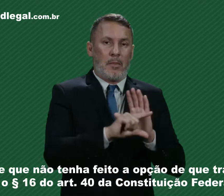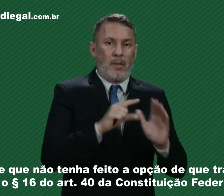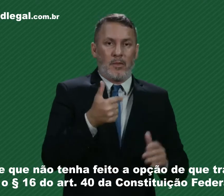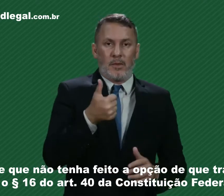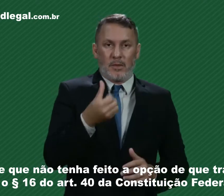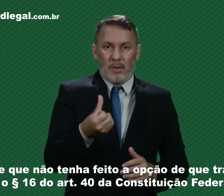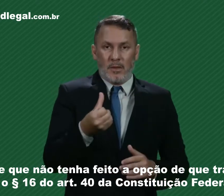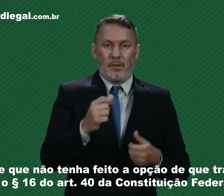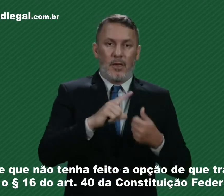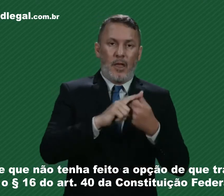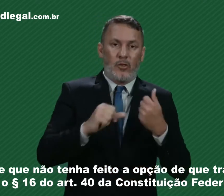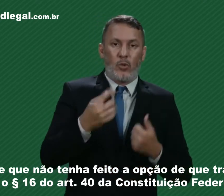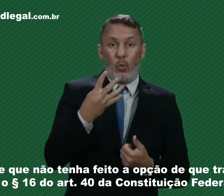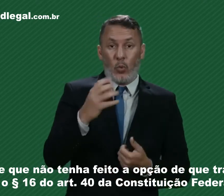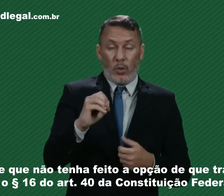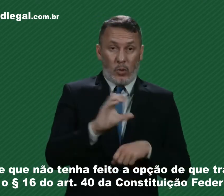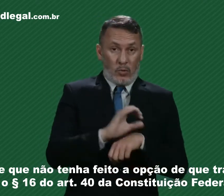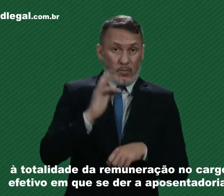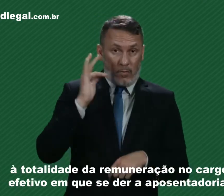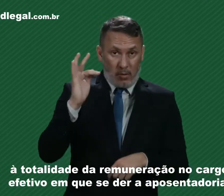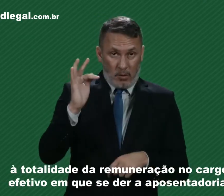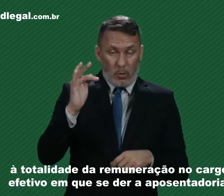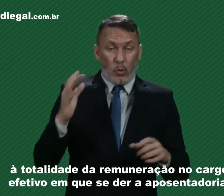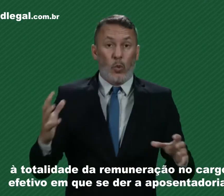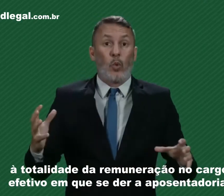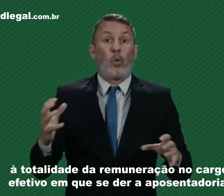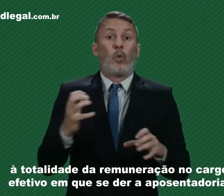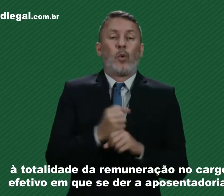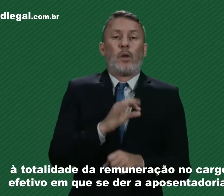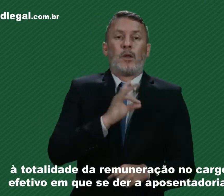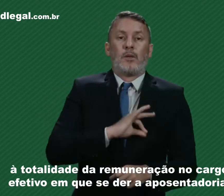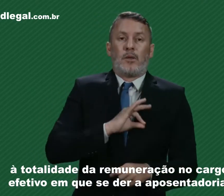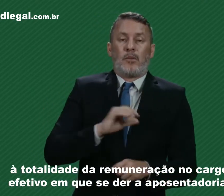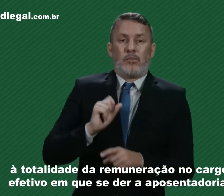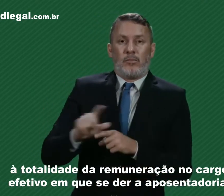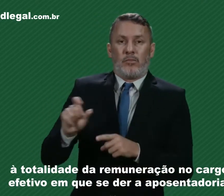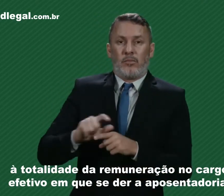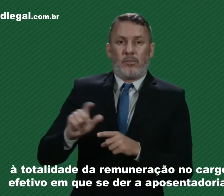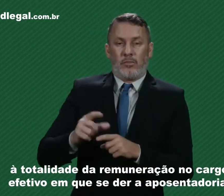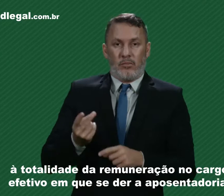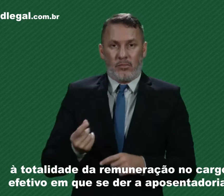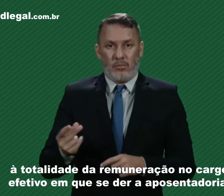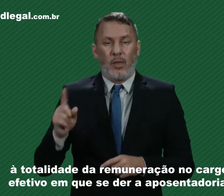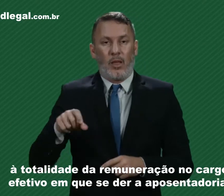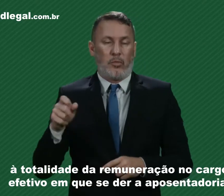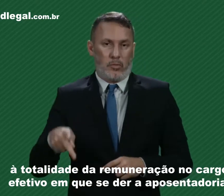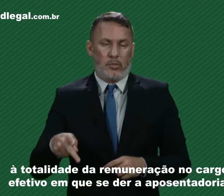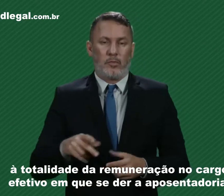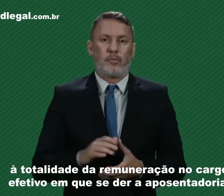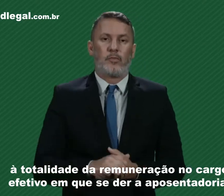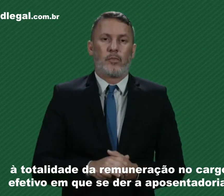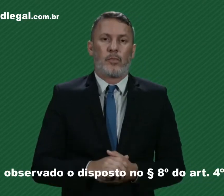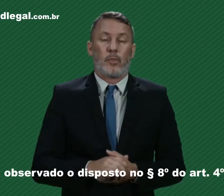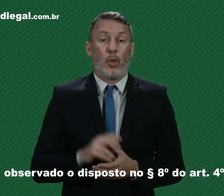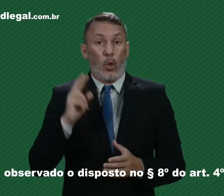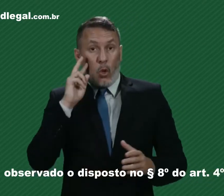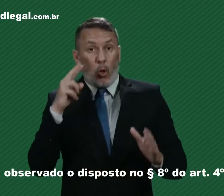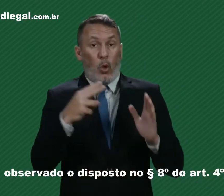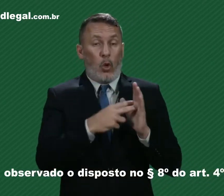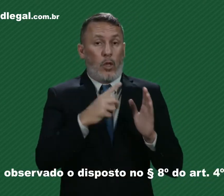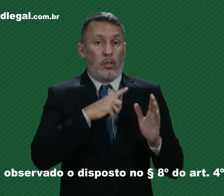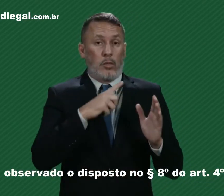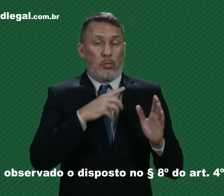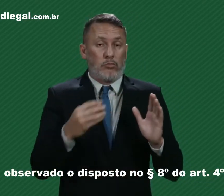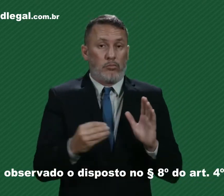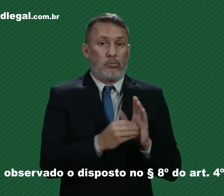do artigo 40 da Constituição Federal, a totalidade da remuneração no cargo efetivo em que se der a aposentadoria,